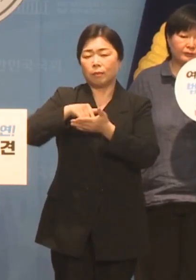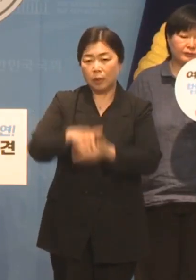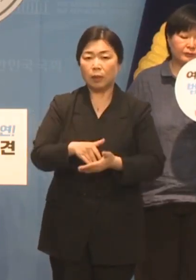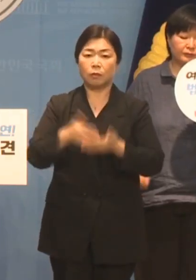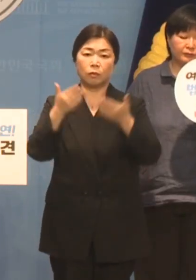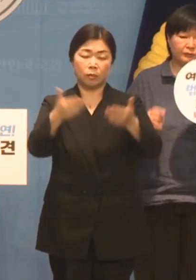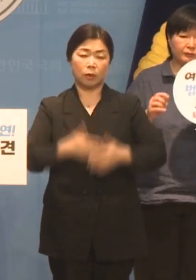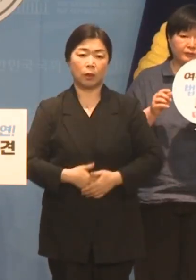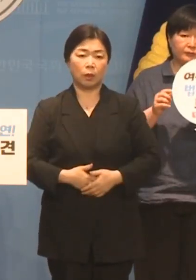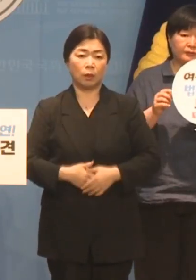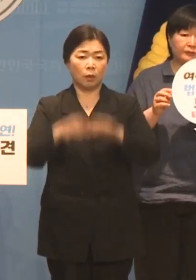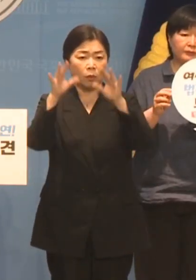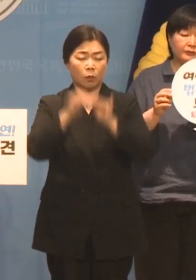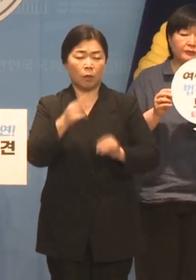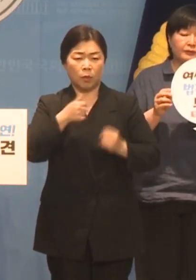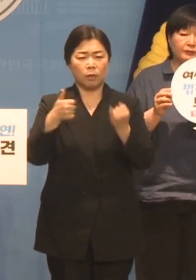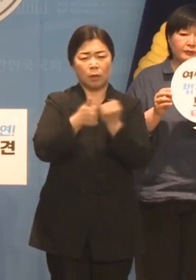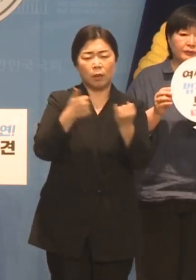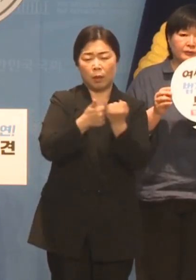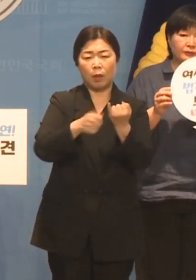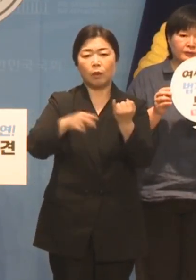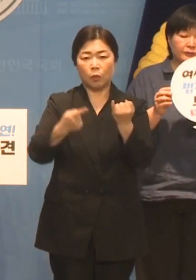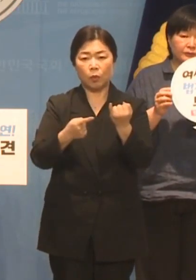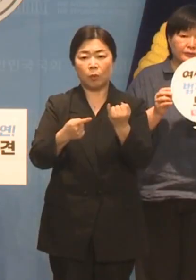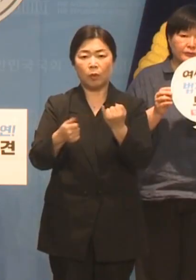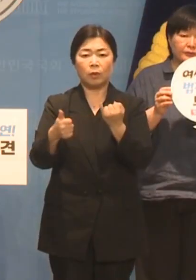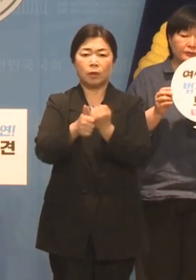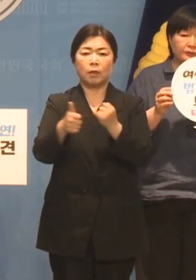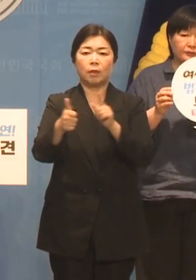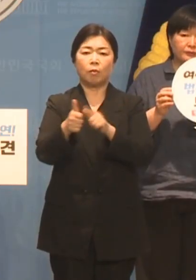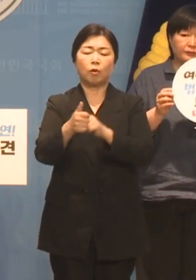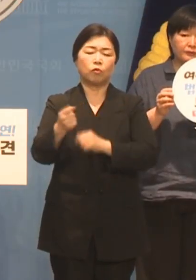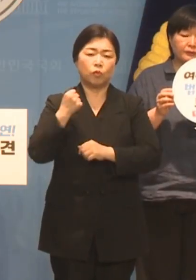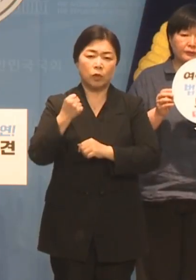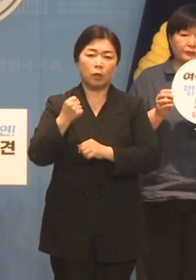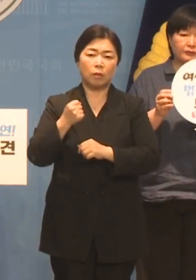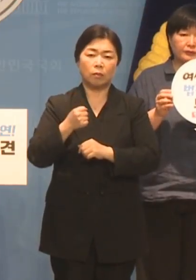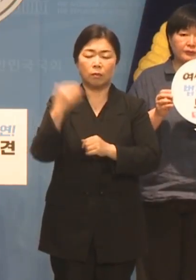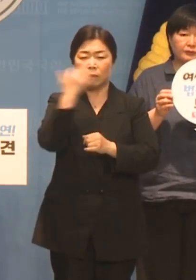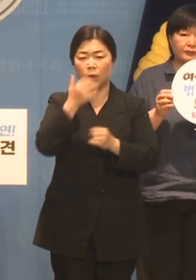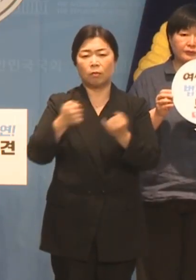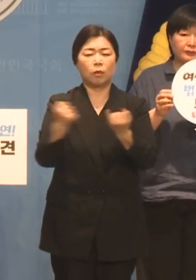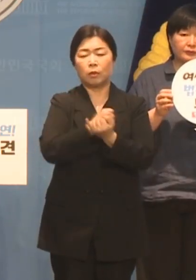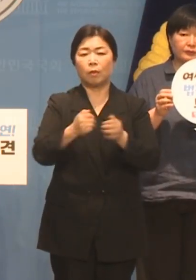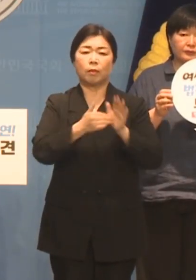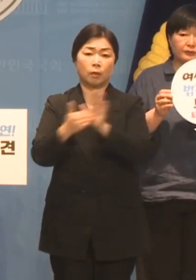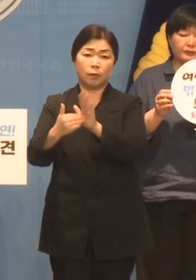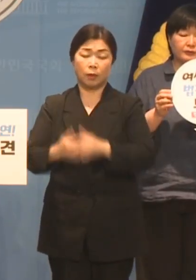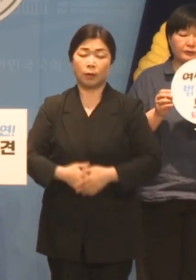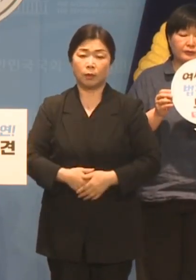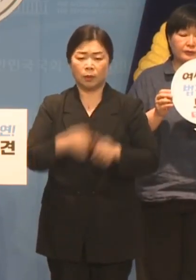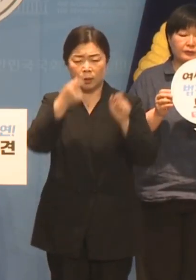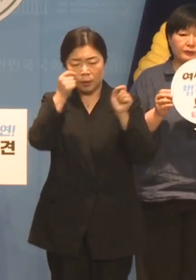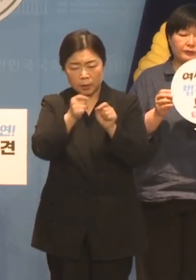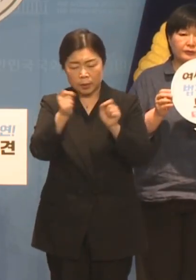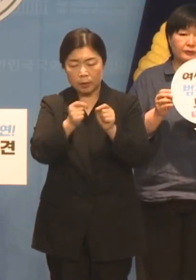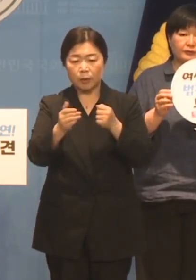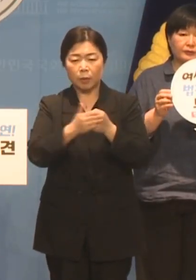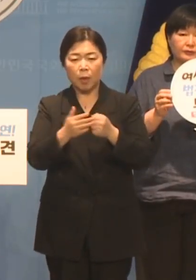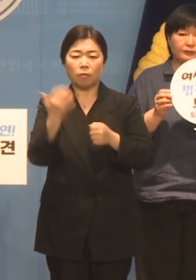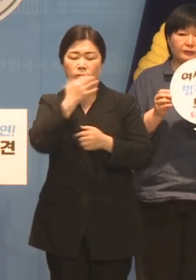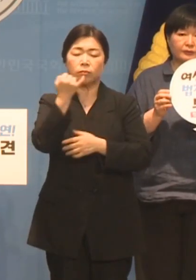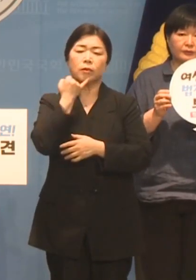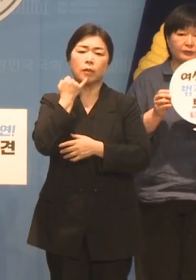비동의 강간죄를 도입하여 젠더 기반 폭력을 막겠습니다. 친밀한 관계 내의 폭력에 단호히